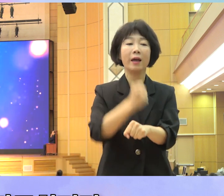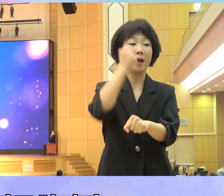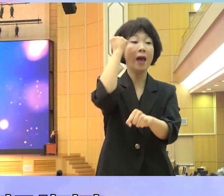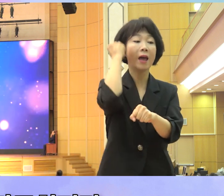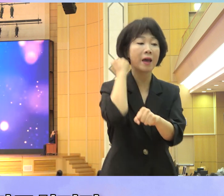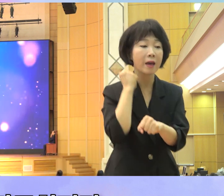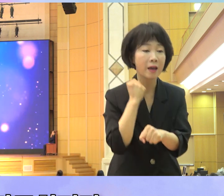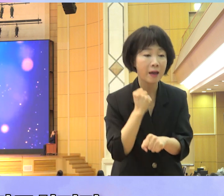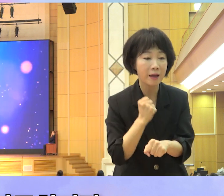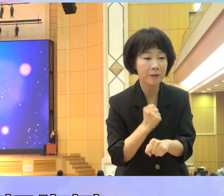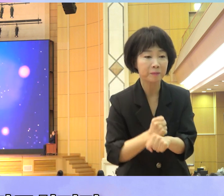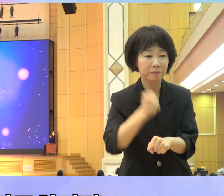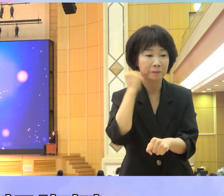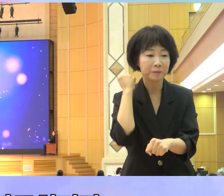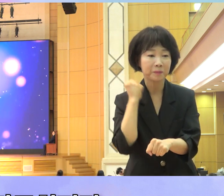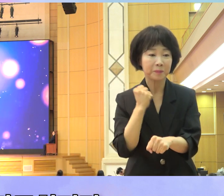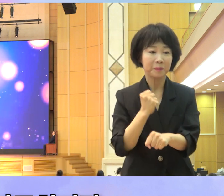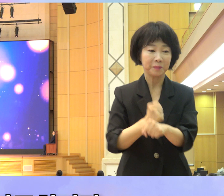찬송하네.